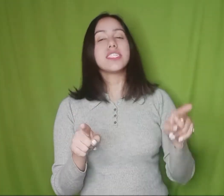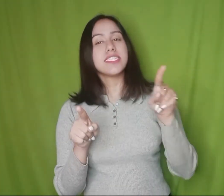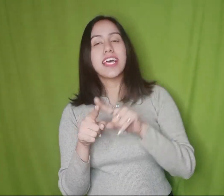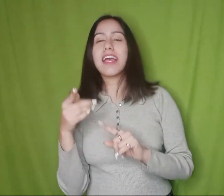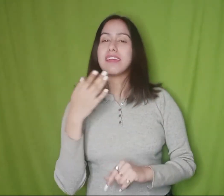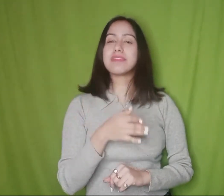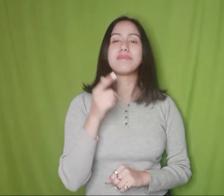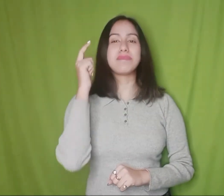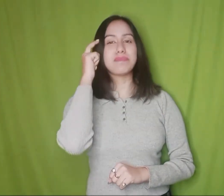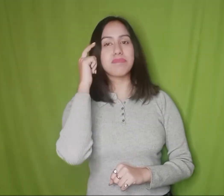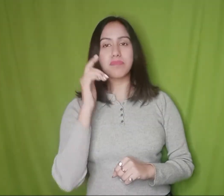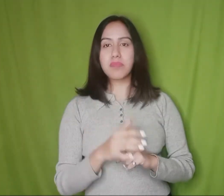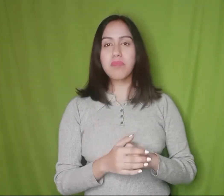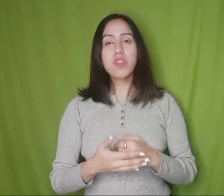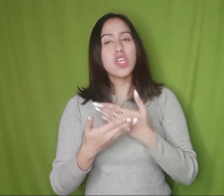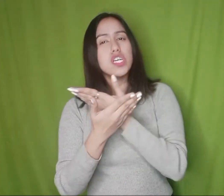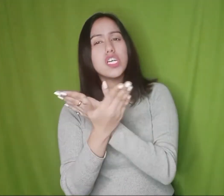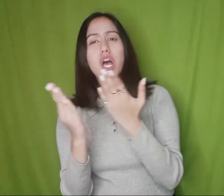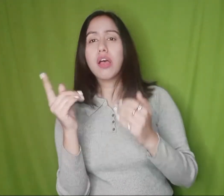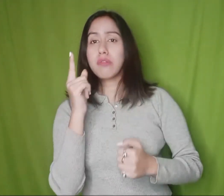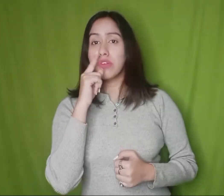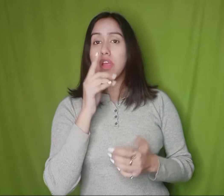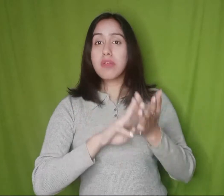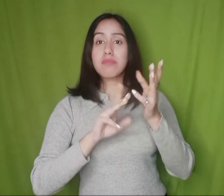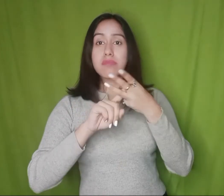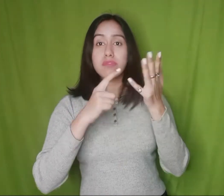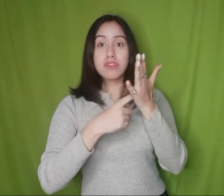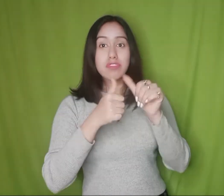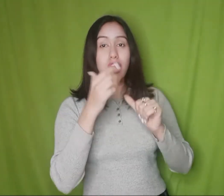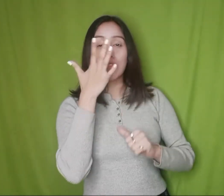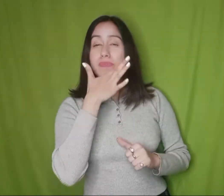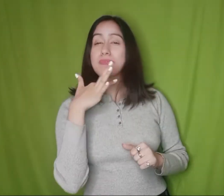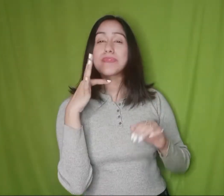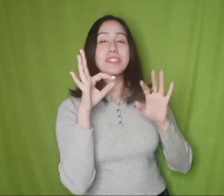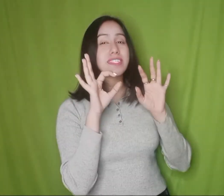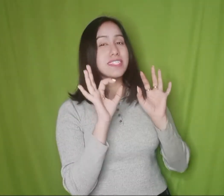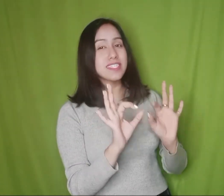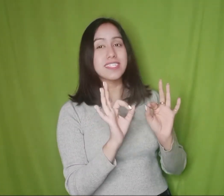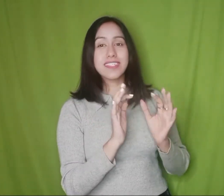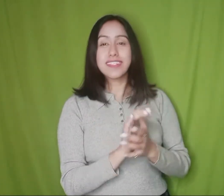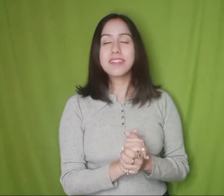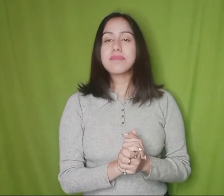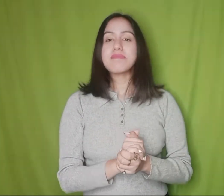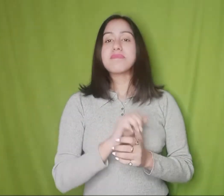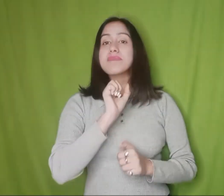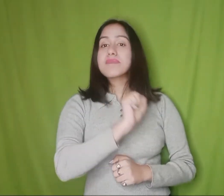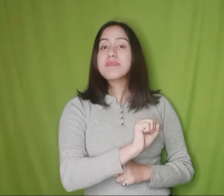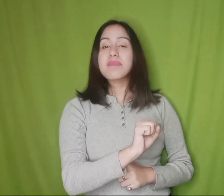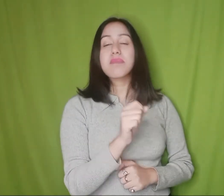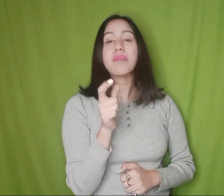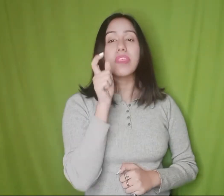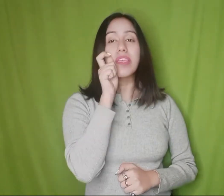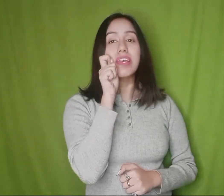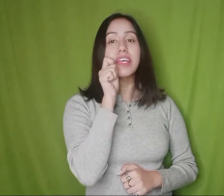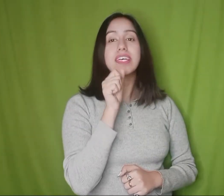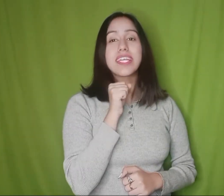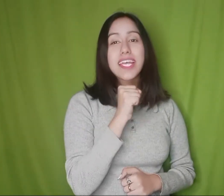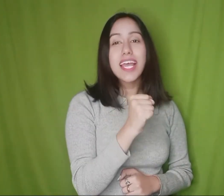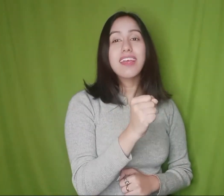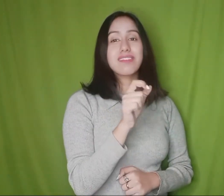रूप, गण और गुण की चर्चा यूं भी पूरे राजपुताना में फैल गई थी। राव डूडा जी के सर एक ऐसी